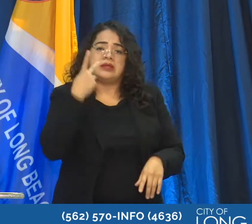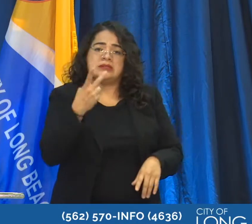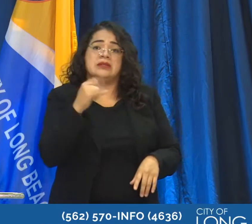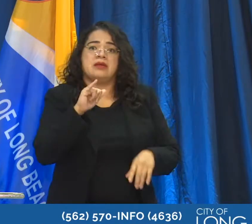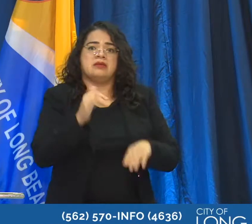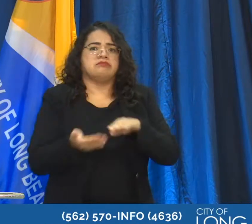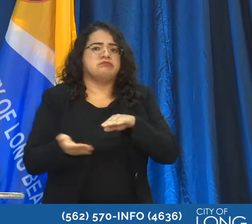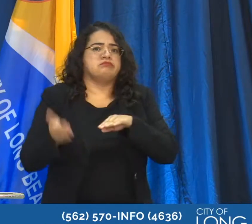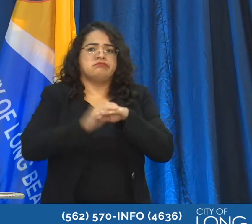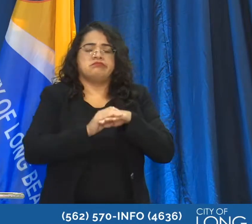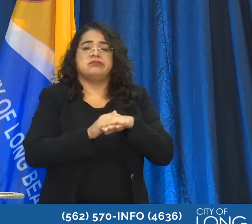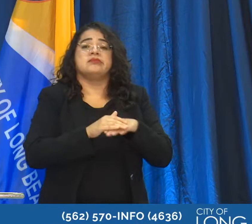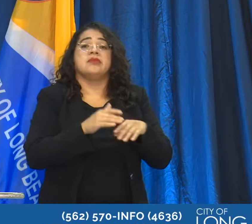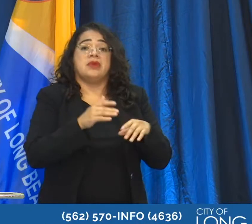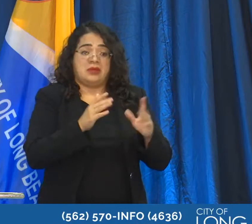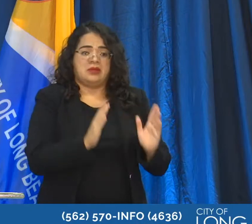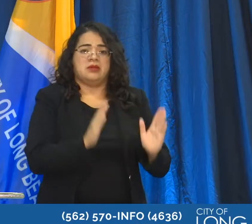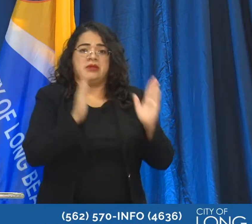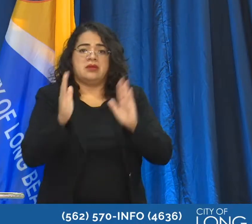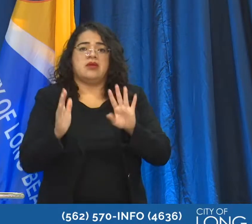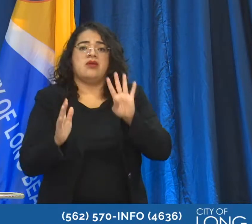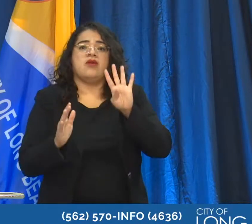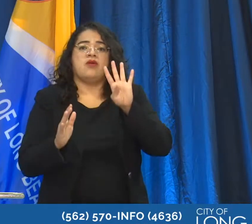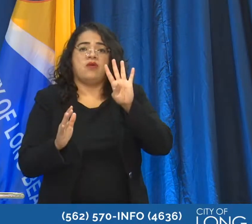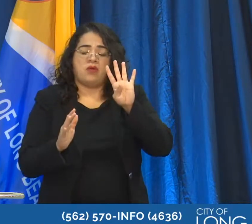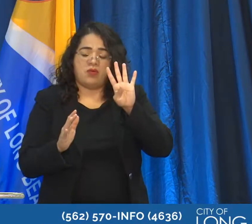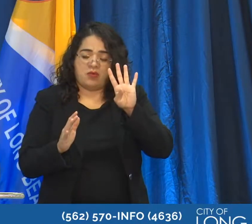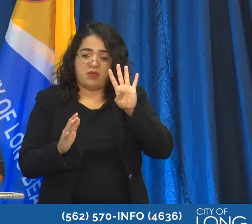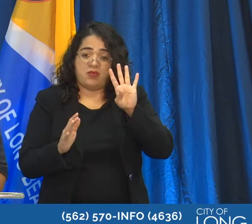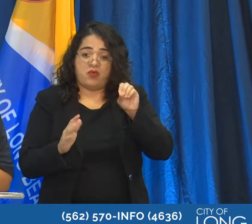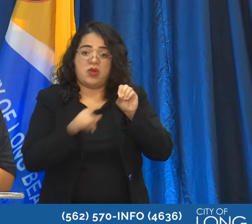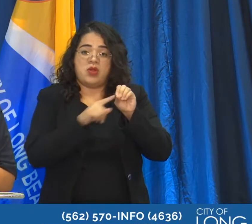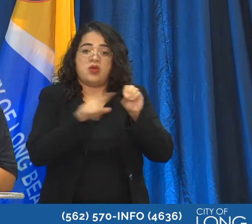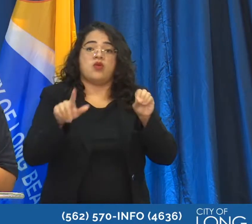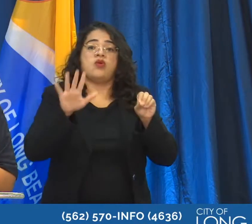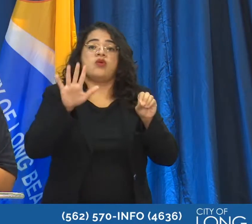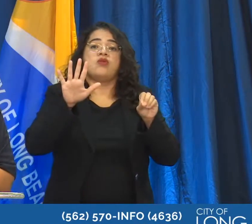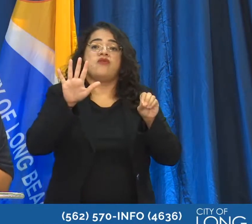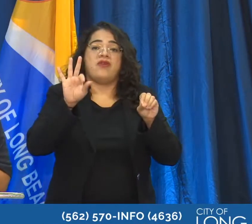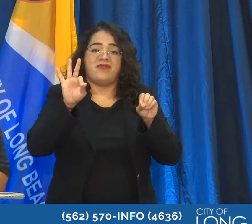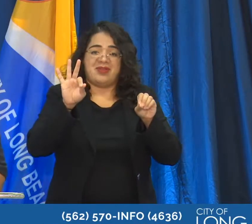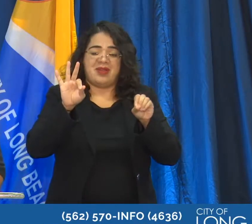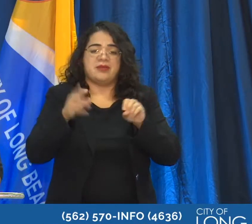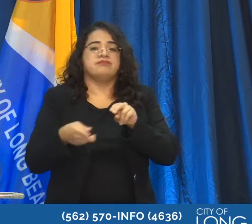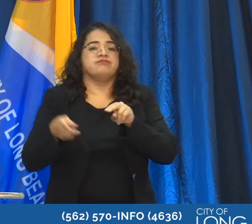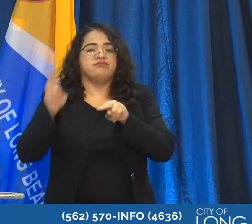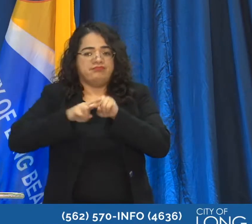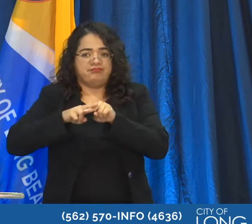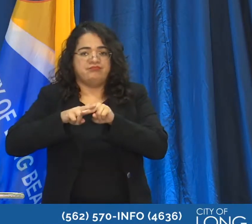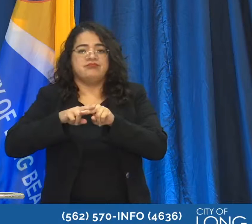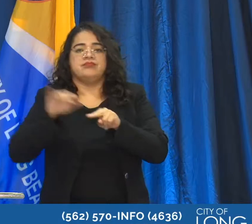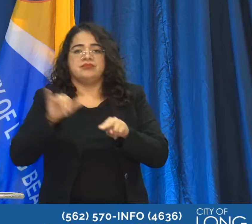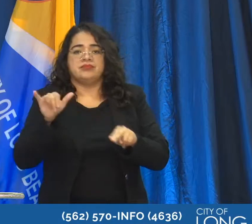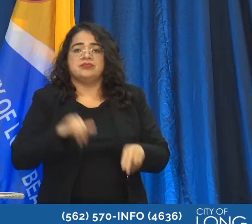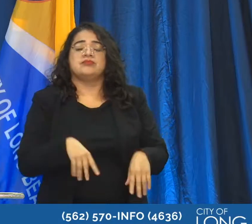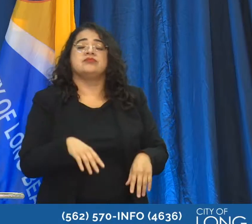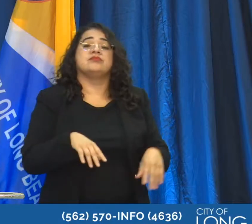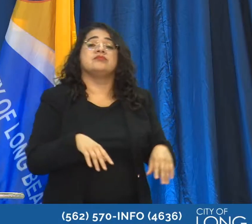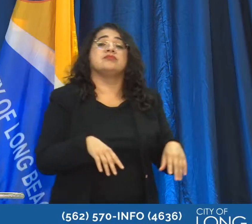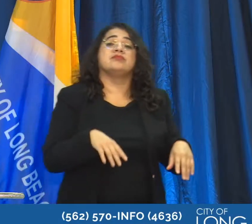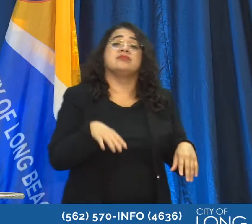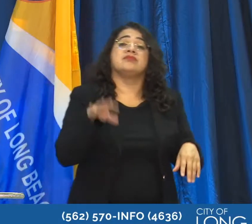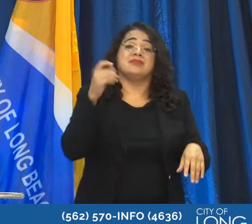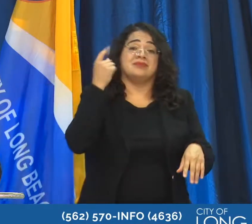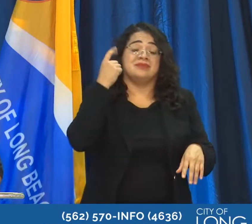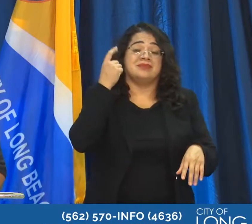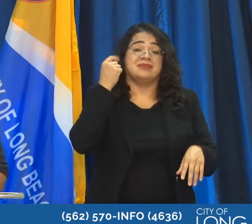de edades de 40 y 59 años también. Estamos también viendo que las personas jóvenes que están de 40 a 59